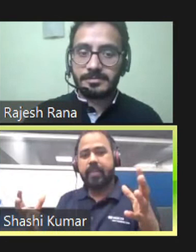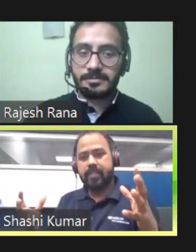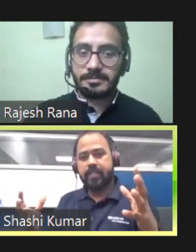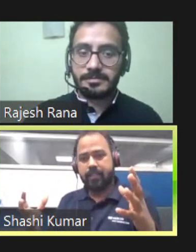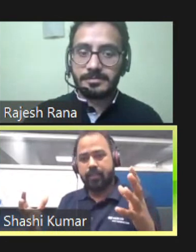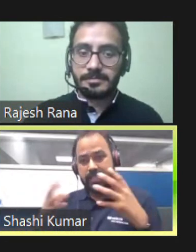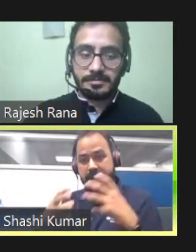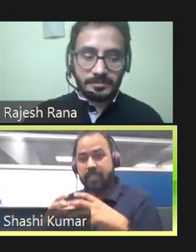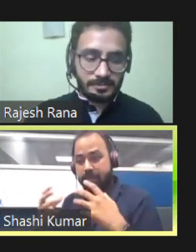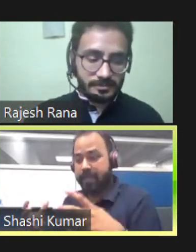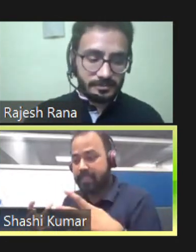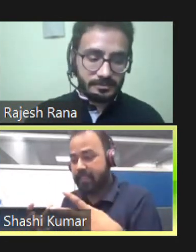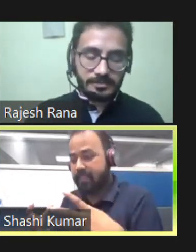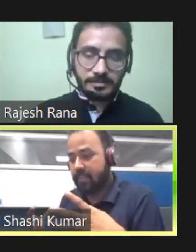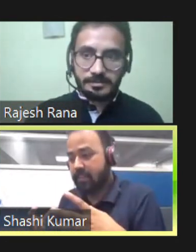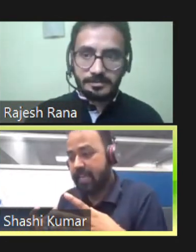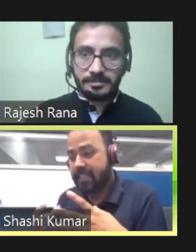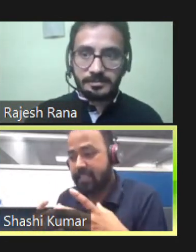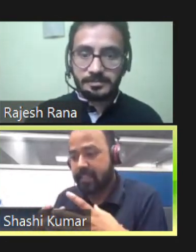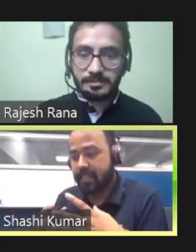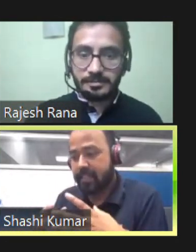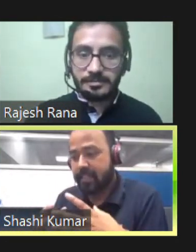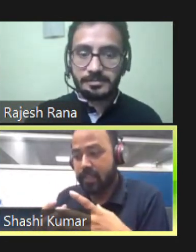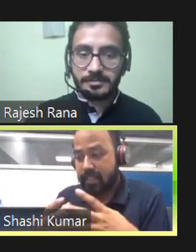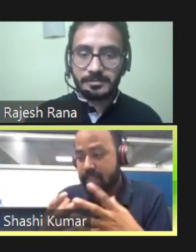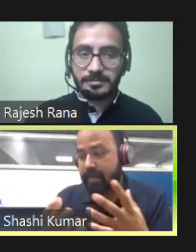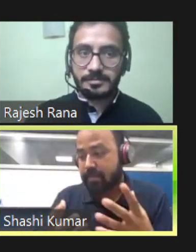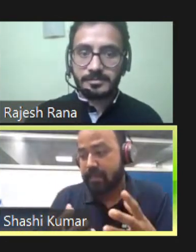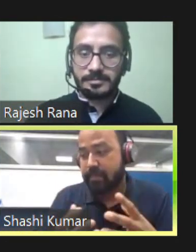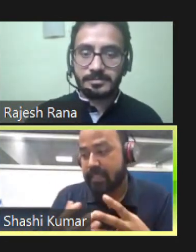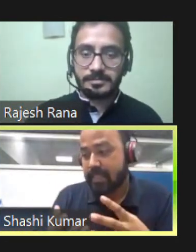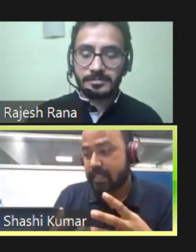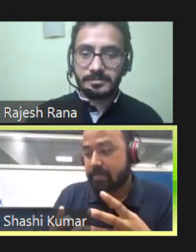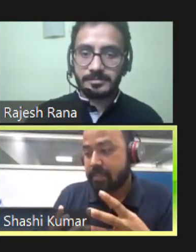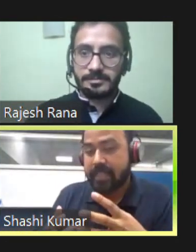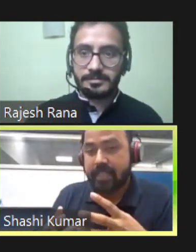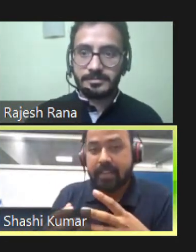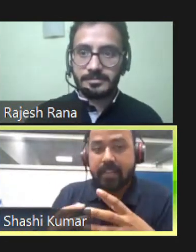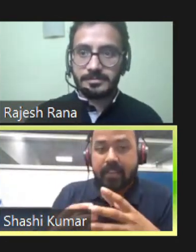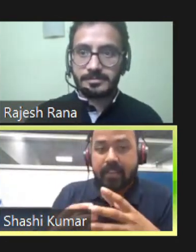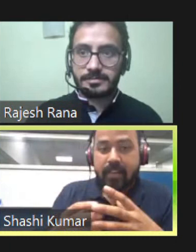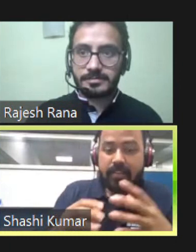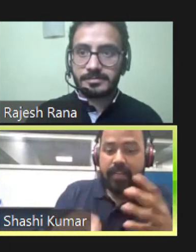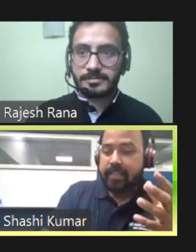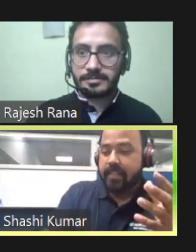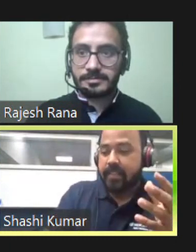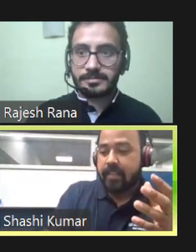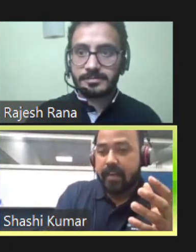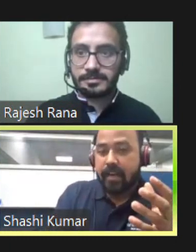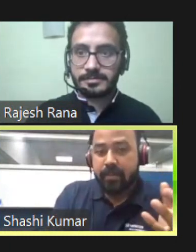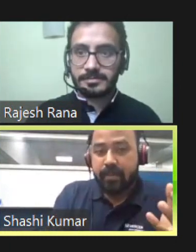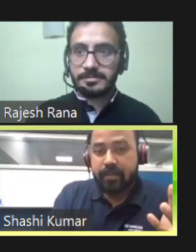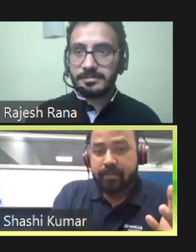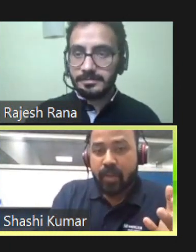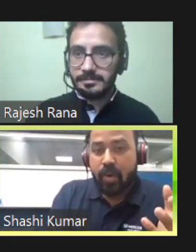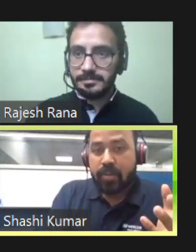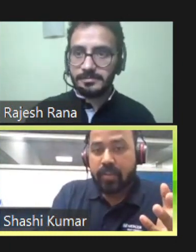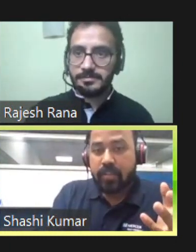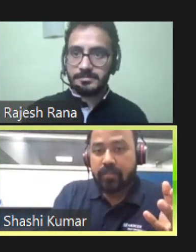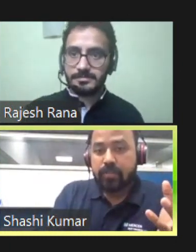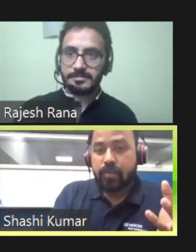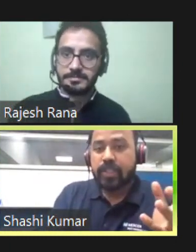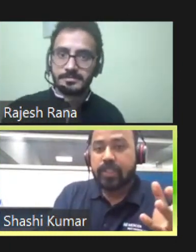आप क्लास ले सकते हो, जैसे आज आपने बेसिक साइंस सीखे, तो ये अच्छा है आपके लिए, बेसिक साइंस आपने देखे, राइट। इसी तरह आप